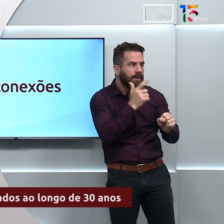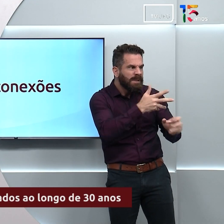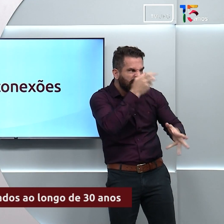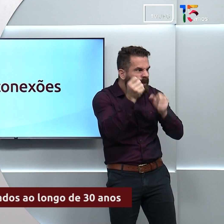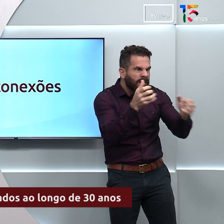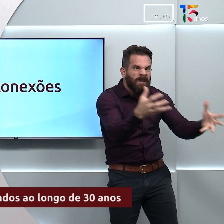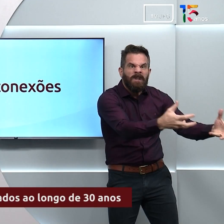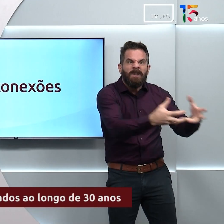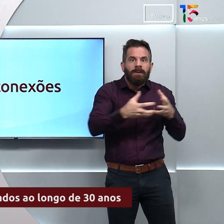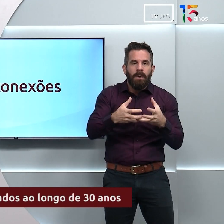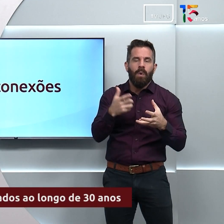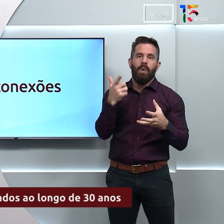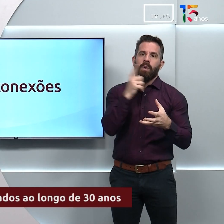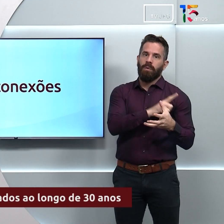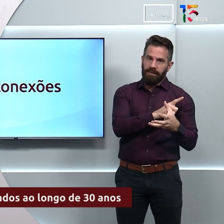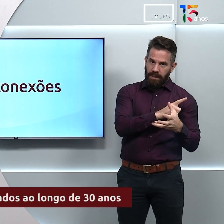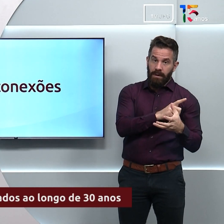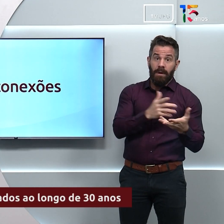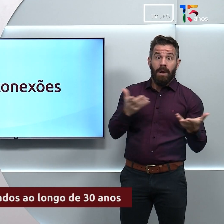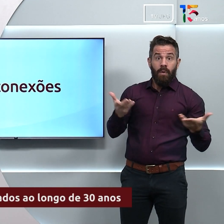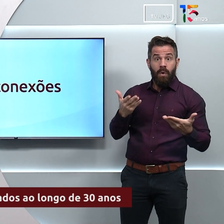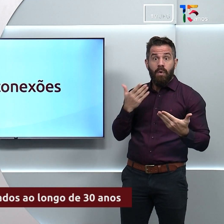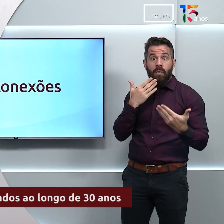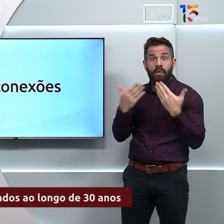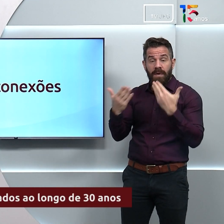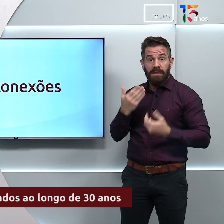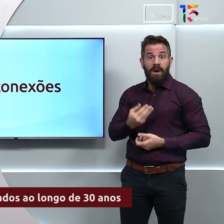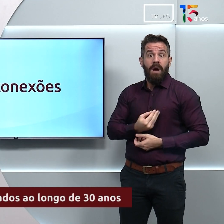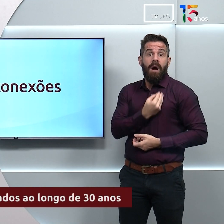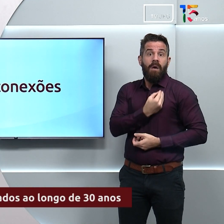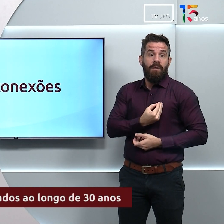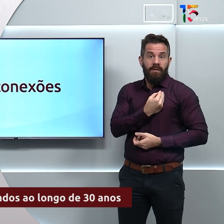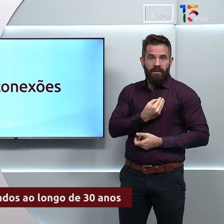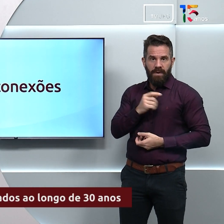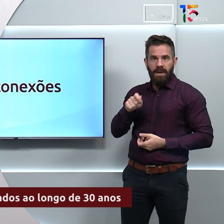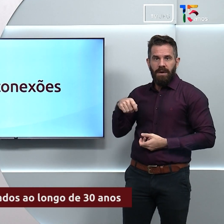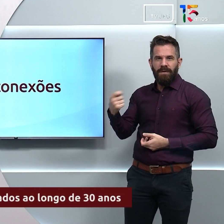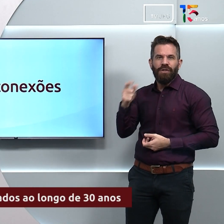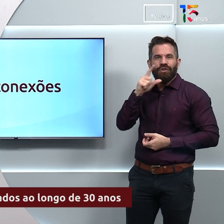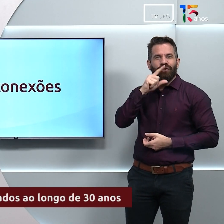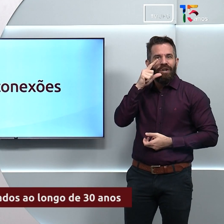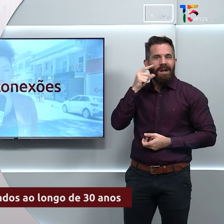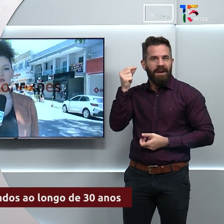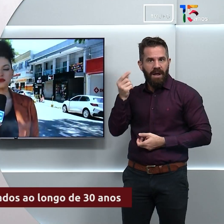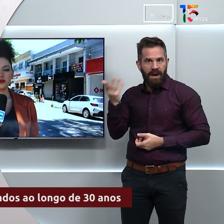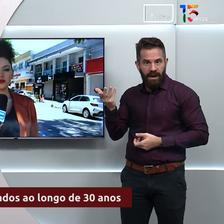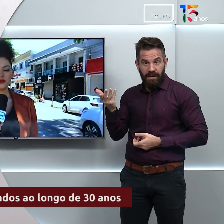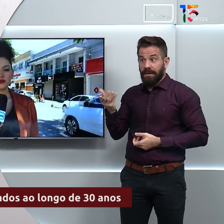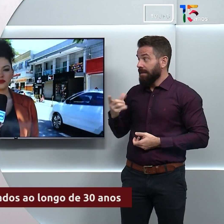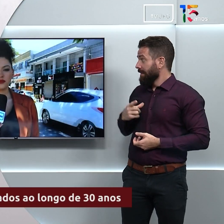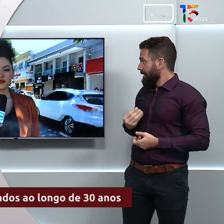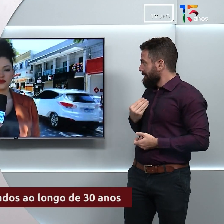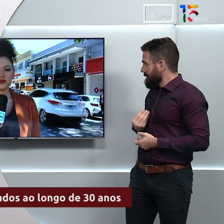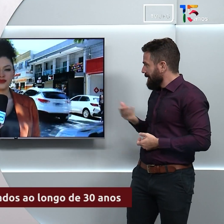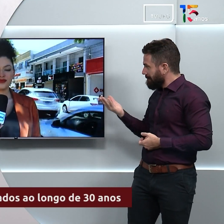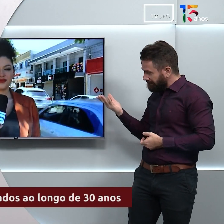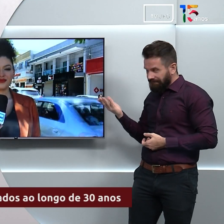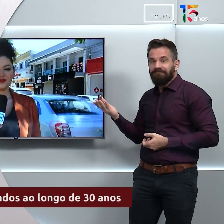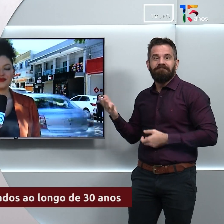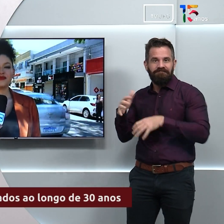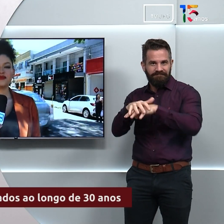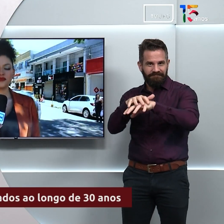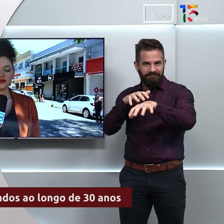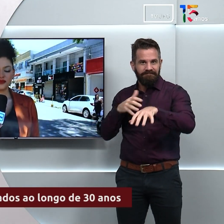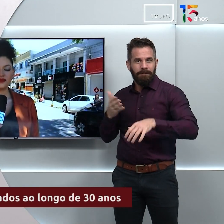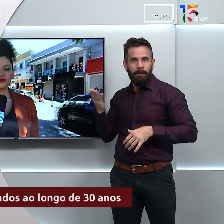essa situação degradante, nós vamos conversar ao vivo com a repórter Janaína de Oliveira, que está já aqui na nossa tela de forma remota